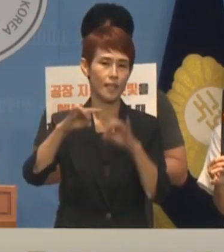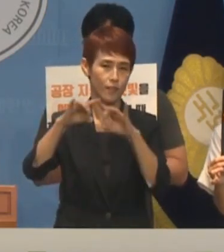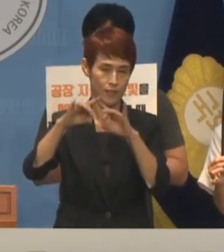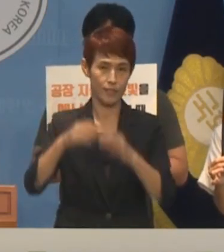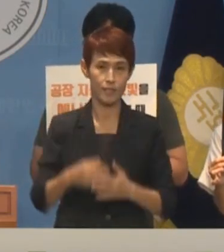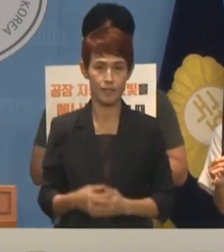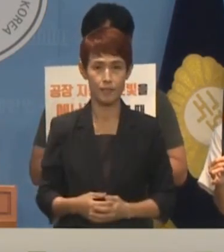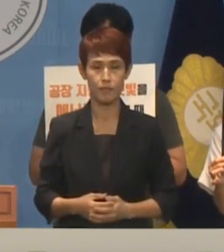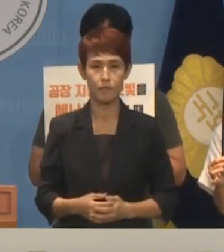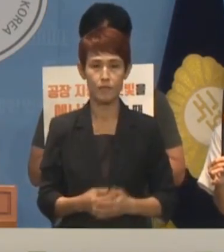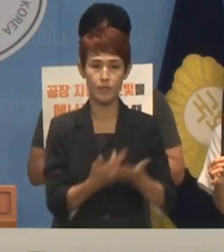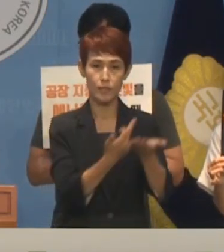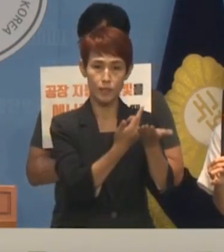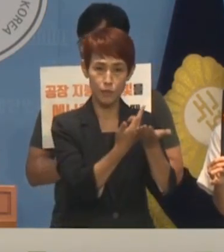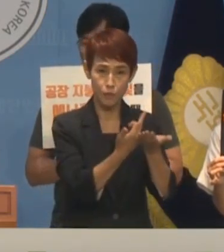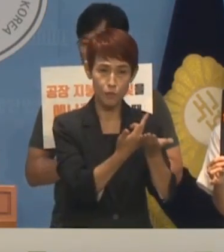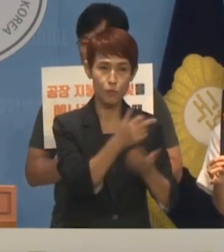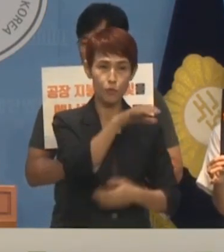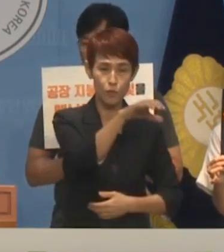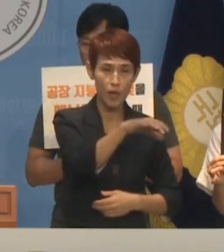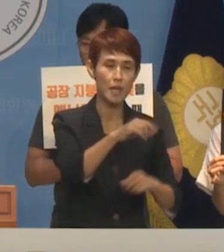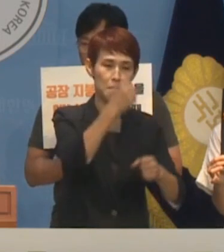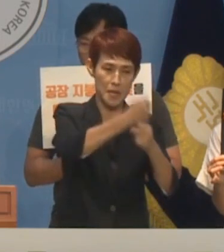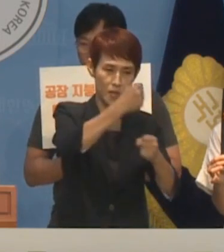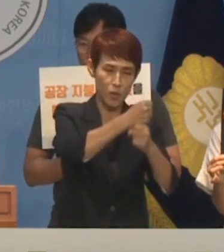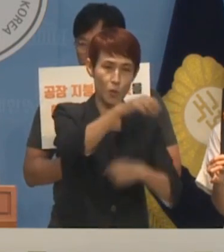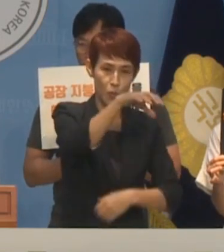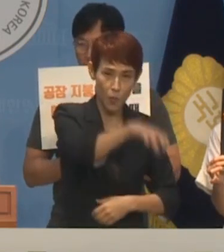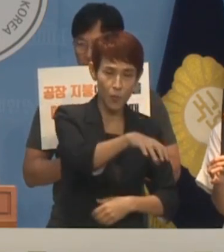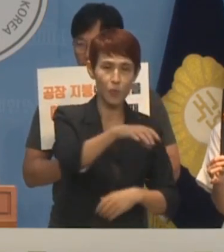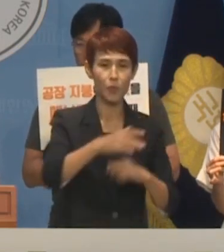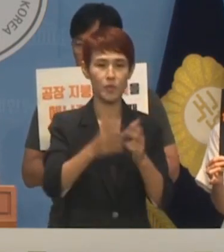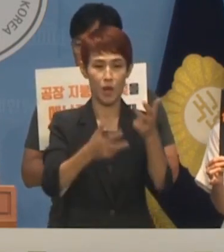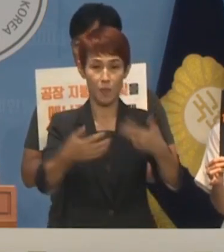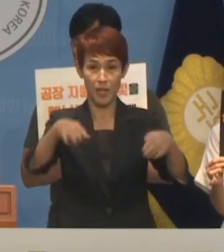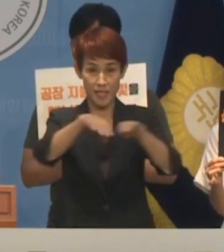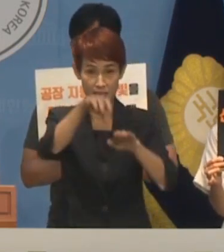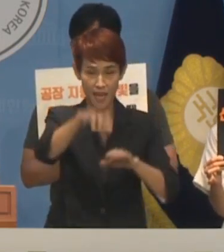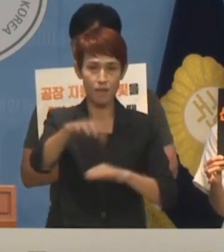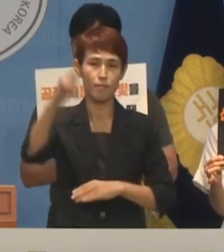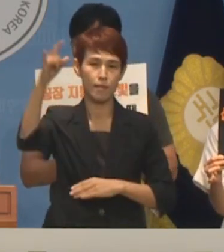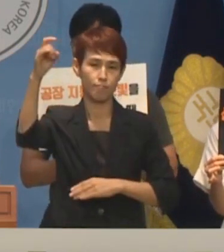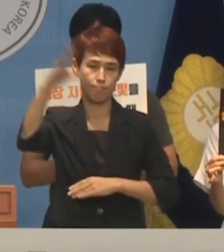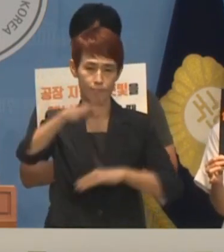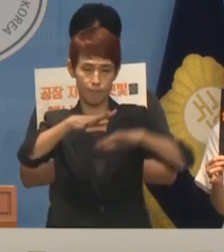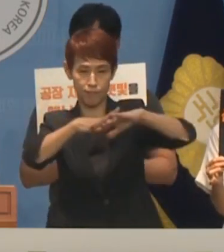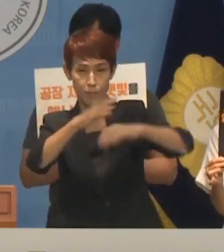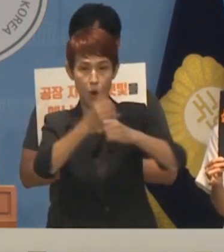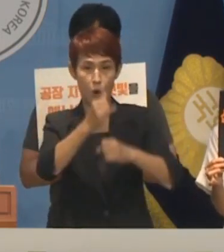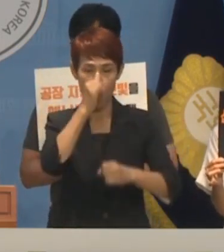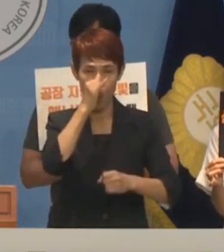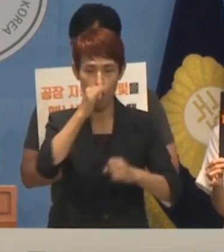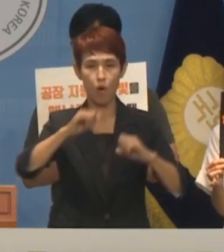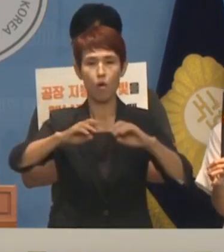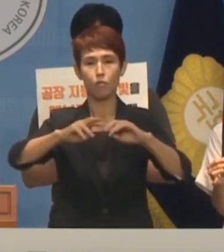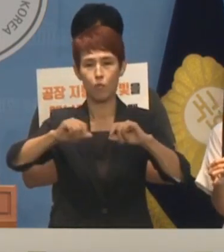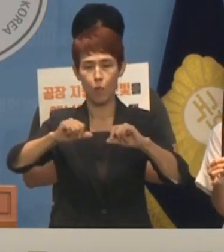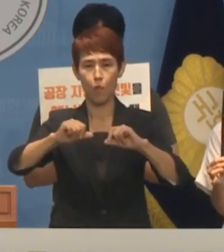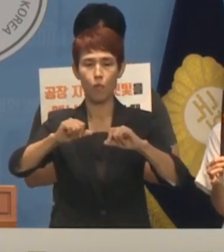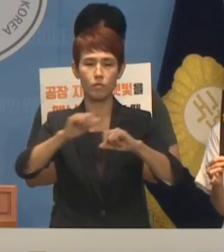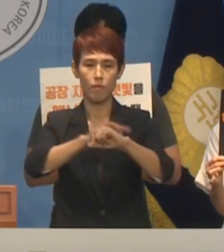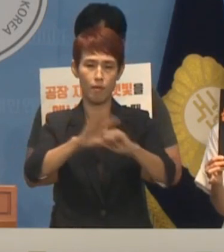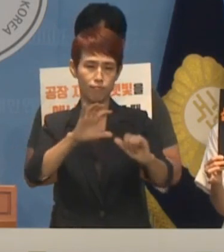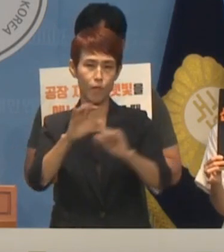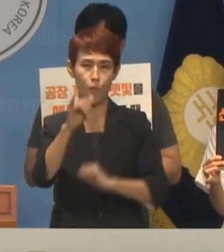수요자인 제조시설과 산업단지를 중심으로 태양광 설치를 확대하는 것은 국토의 효율적인 이용은 물론이고 태양광 보급